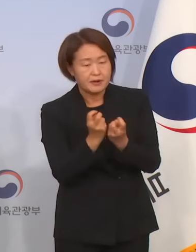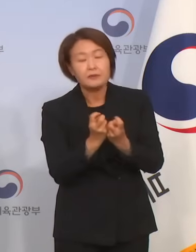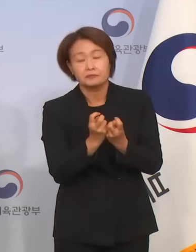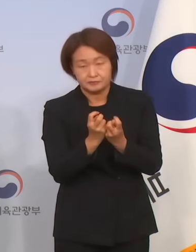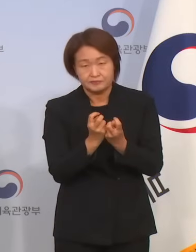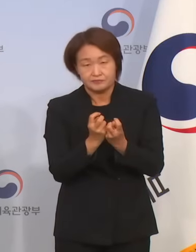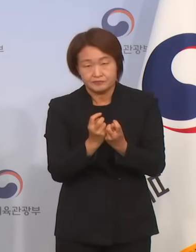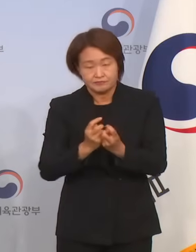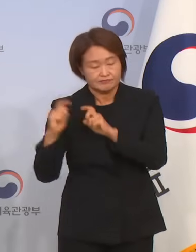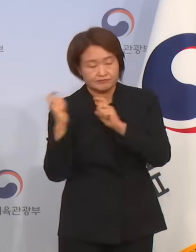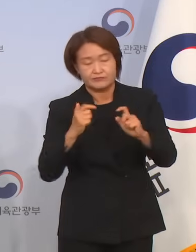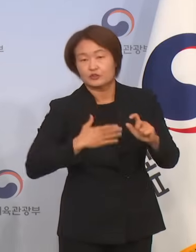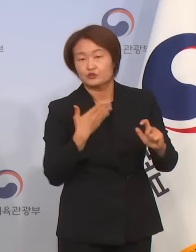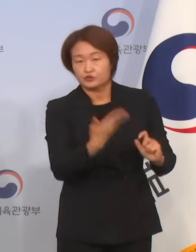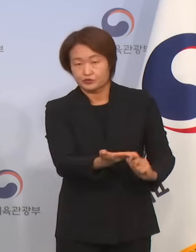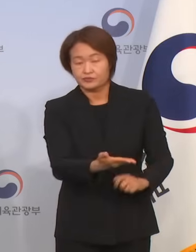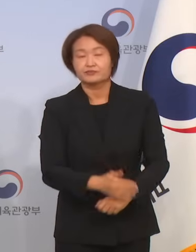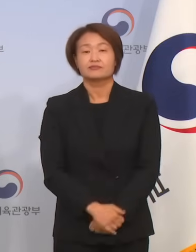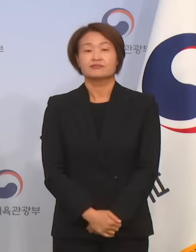강구하도록 통보하였습니다.